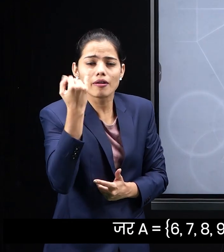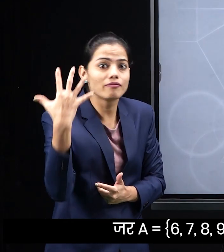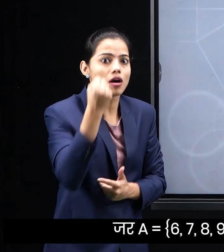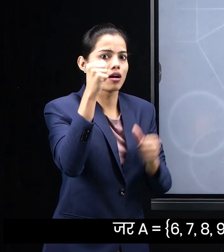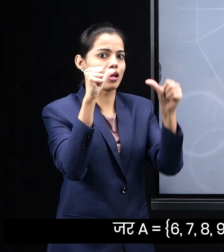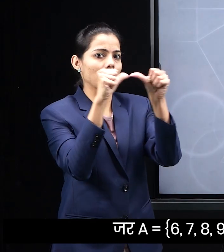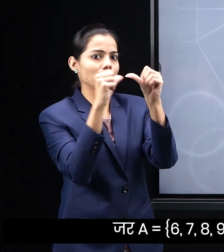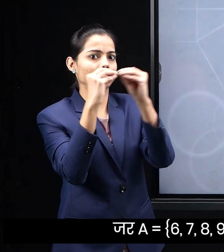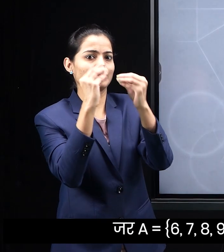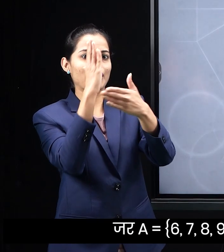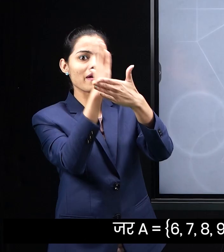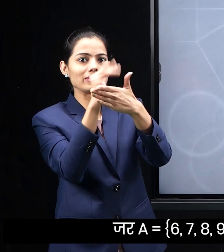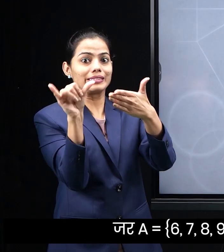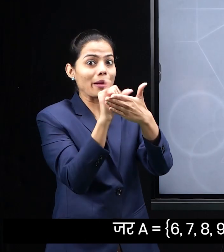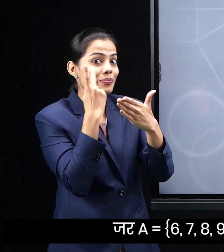a डेल्टा b शोधा.